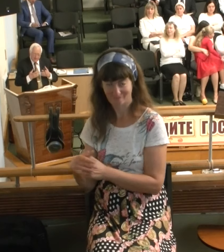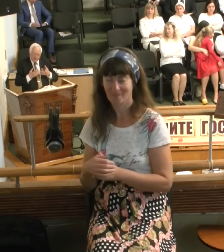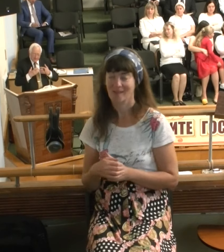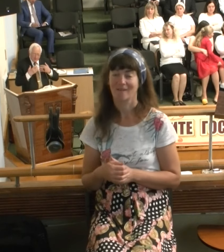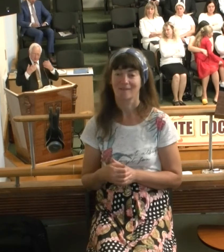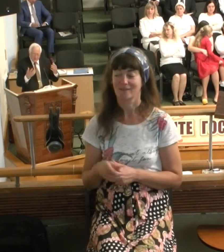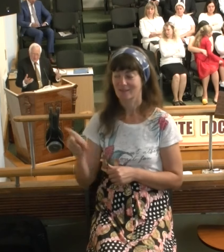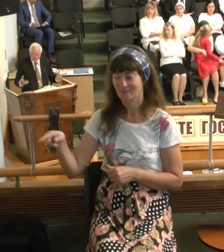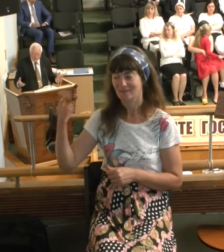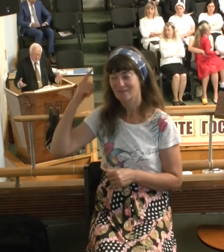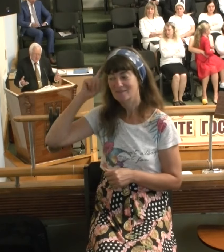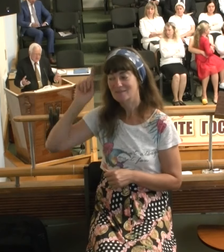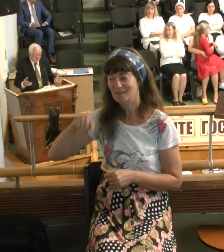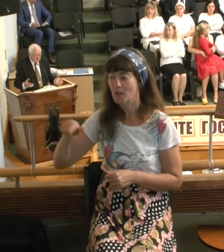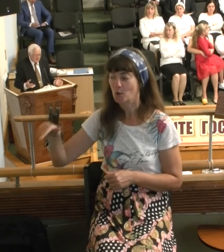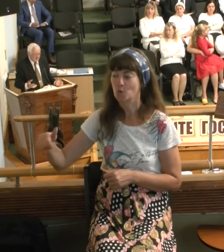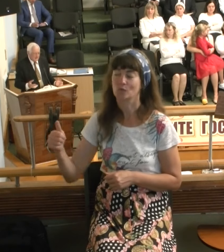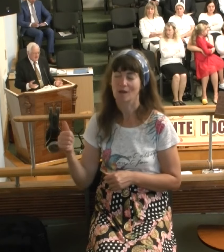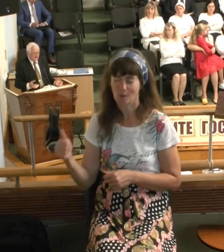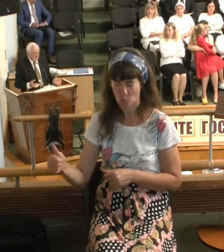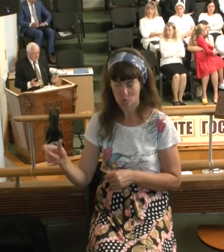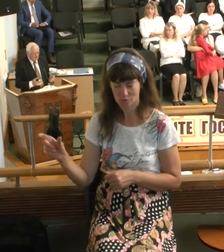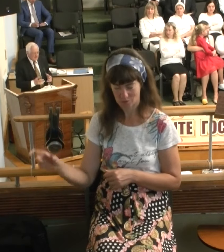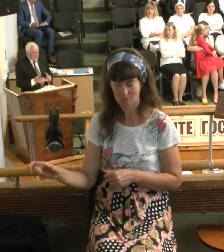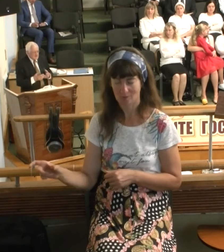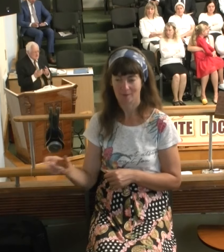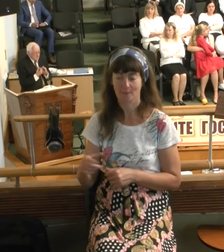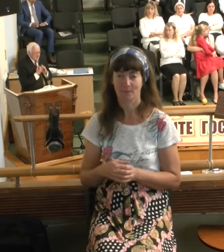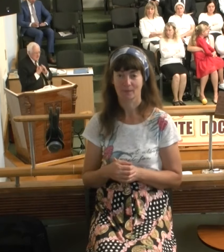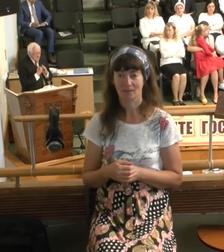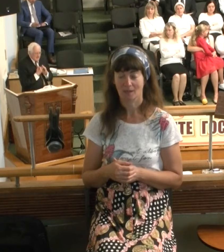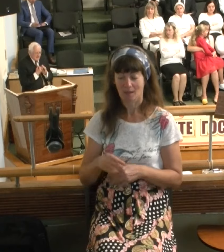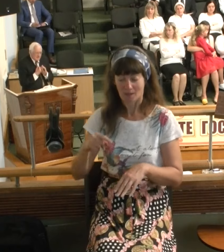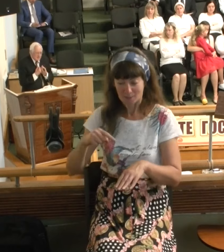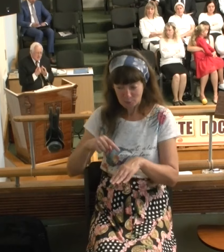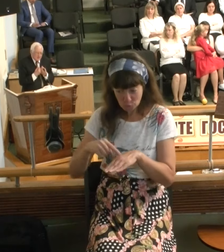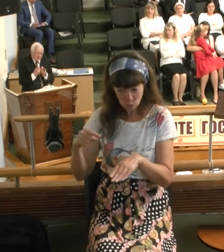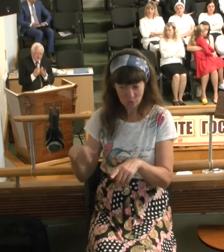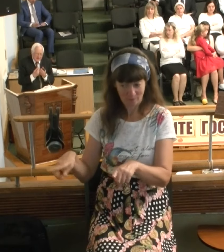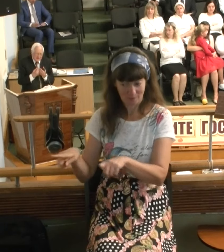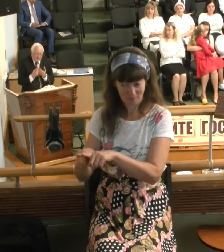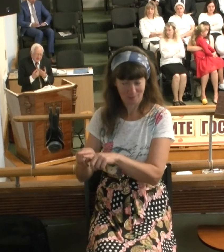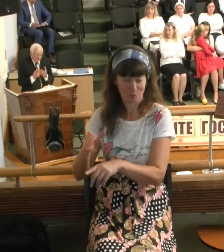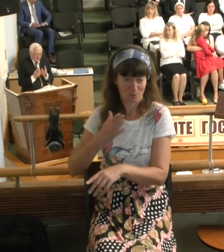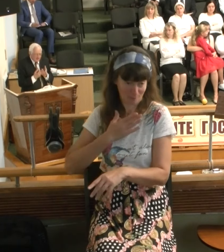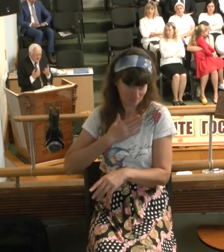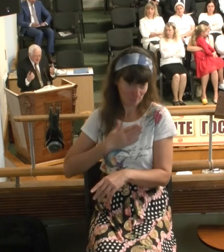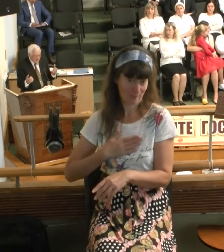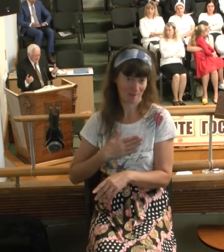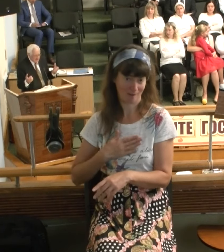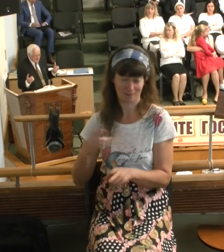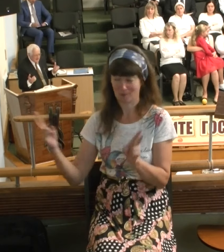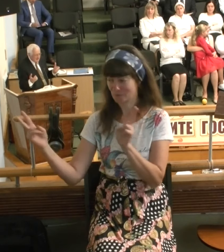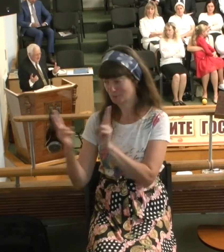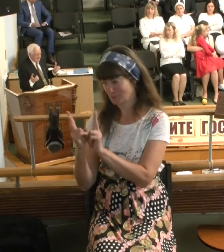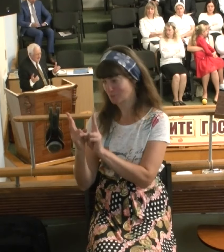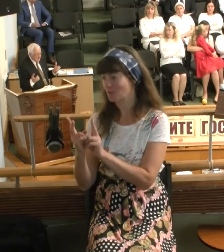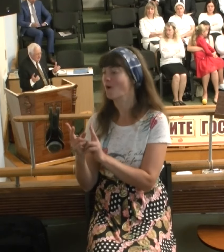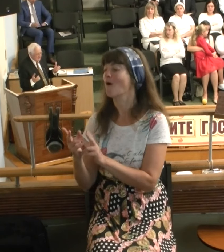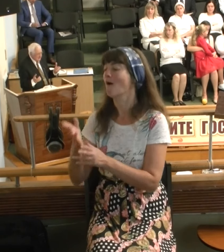хотите, вы думаете хорошее о человеке. То и чувства у вас будут при встрече какие? Приятные,